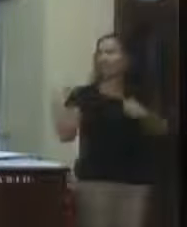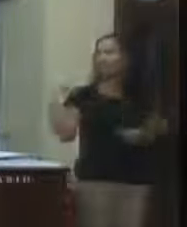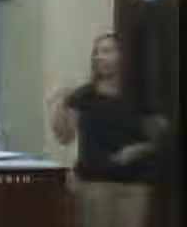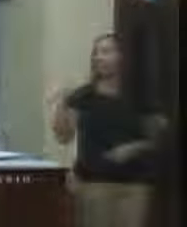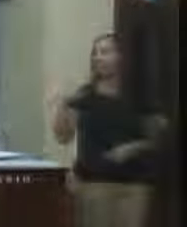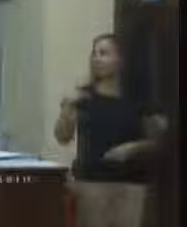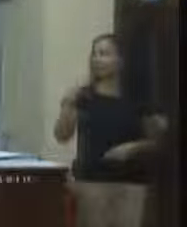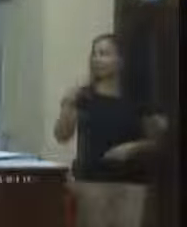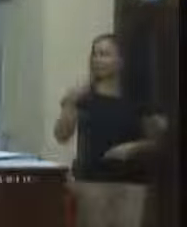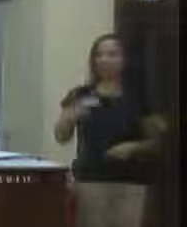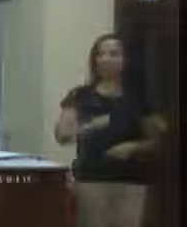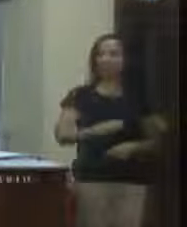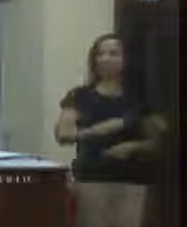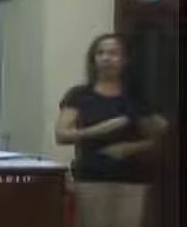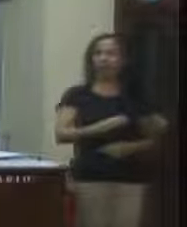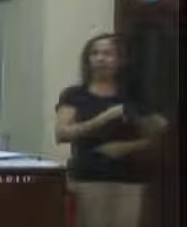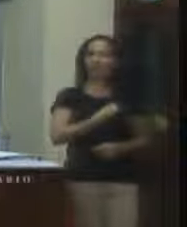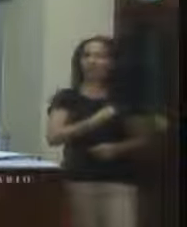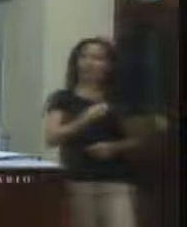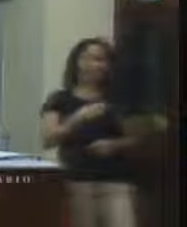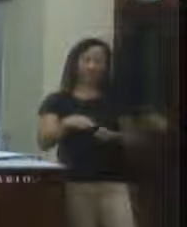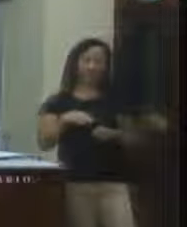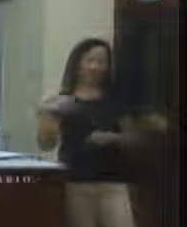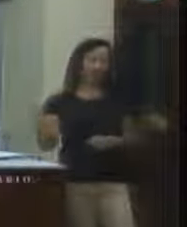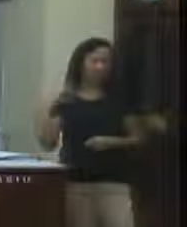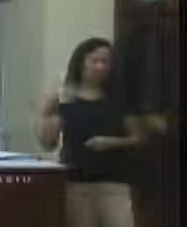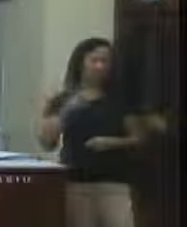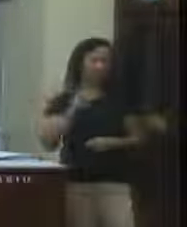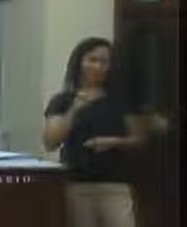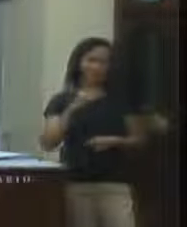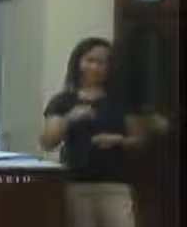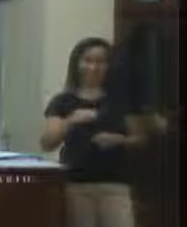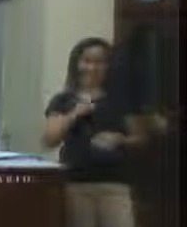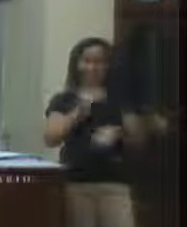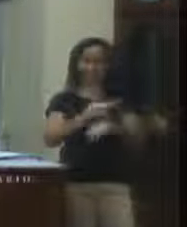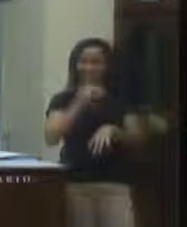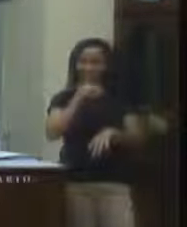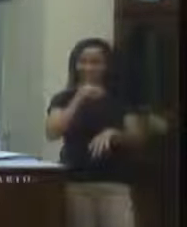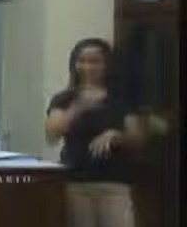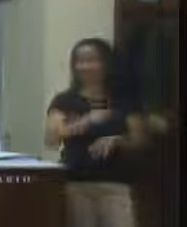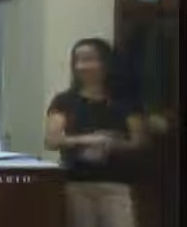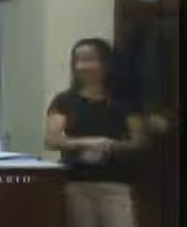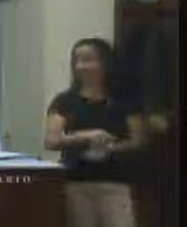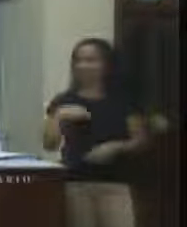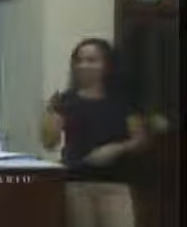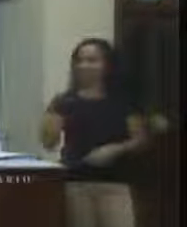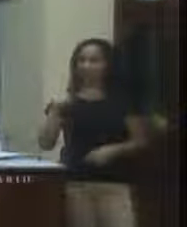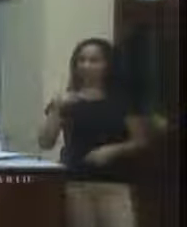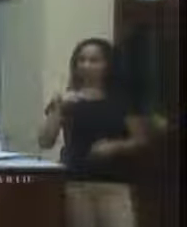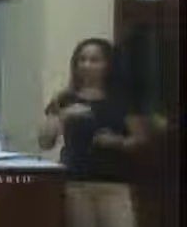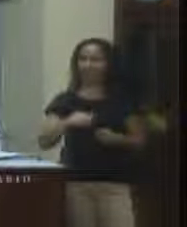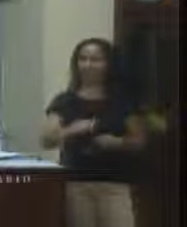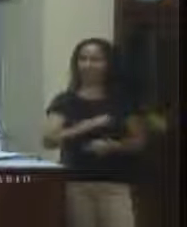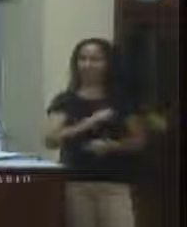Vereador Pedro Paulo Magalhães Graça. Vereador Rafael, se encontra justificado. Vereador Saulo